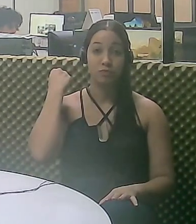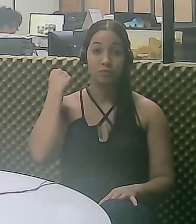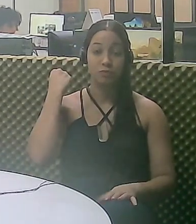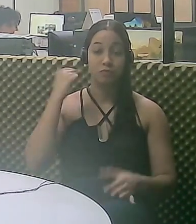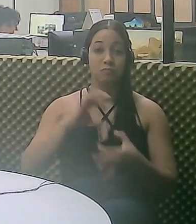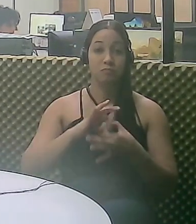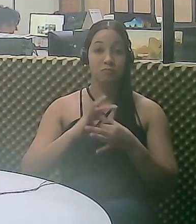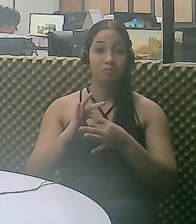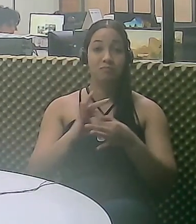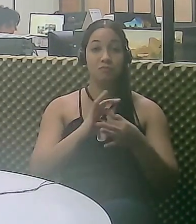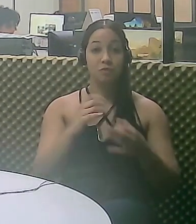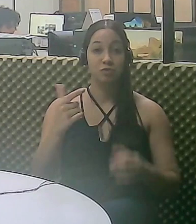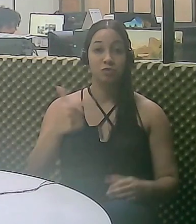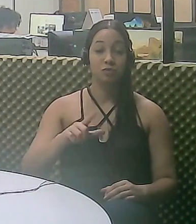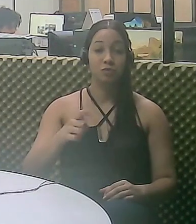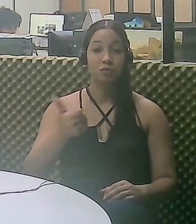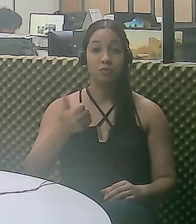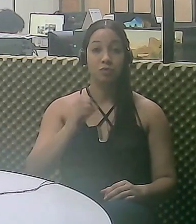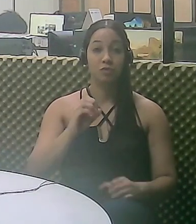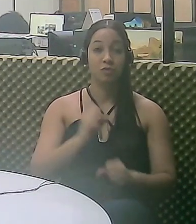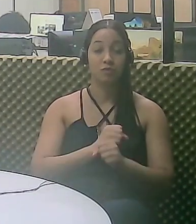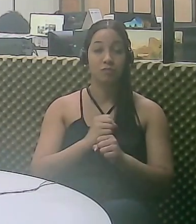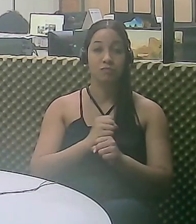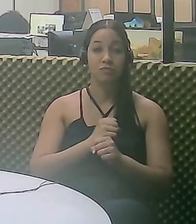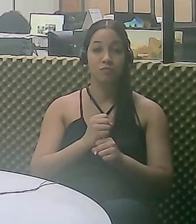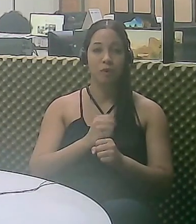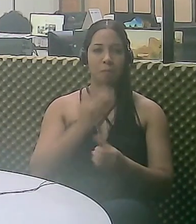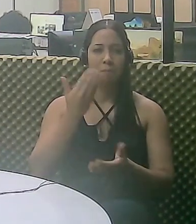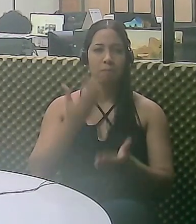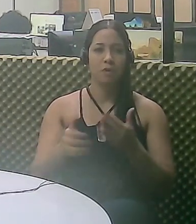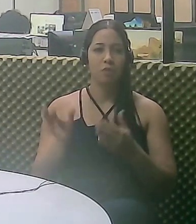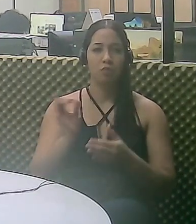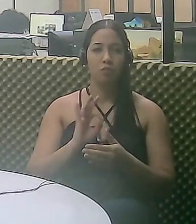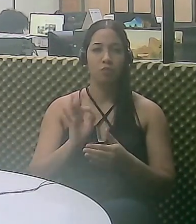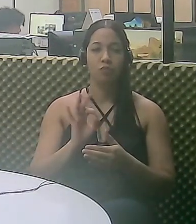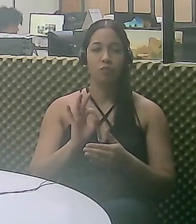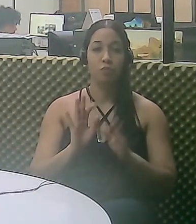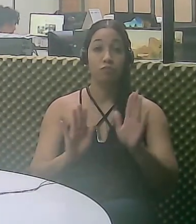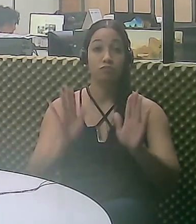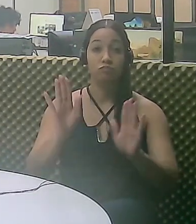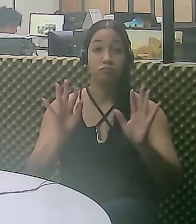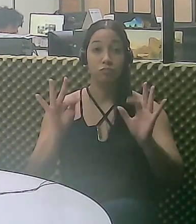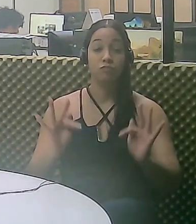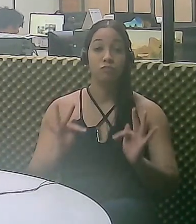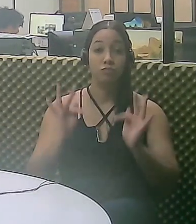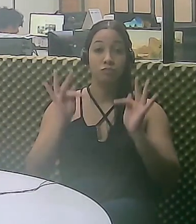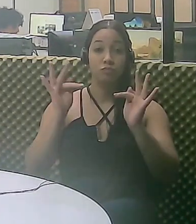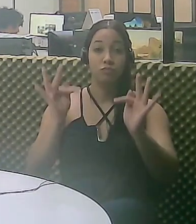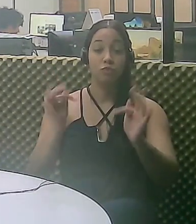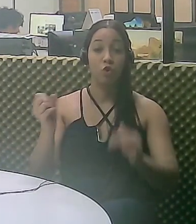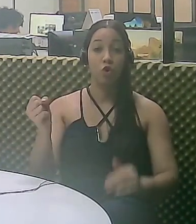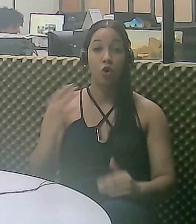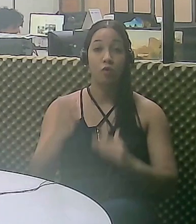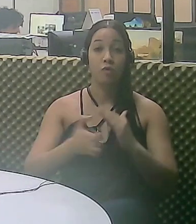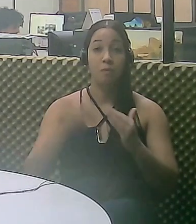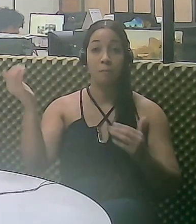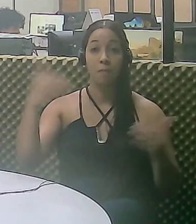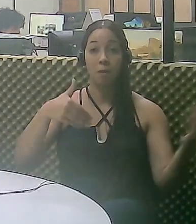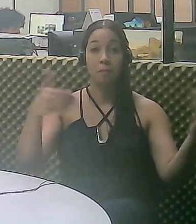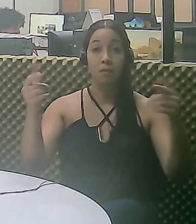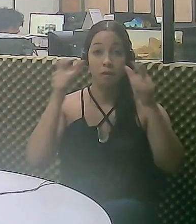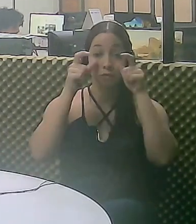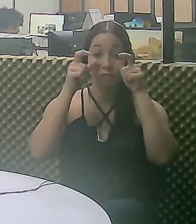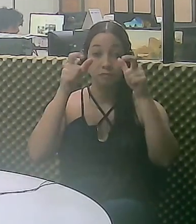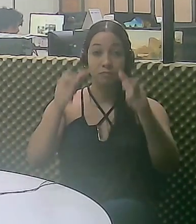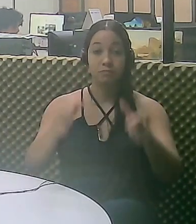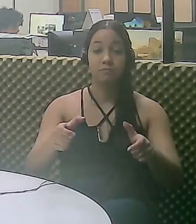vínculos ampliados em 10 anos, sem prejuízo à realização de licitações futuras para novas funerárias